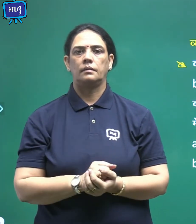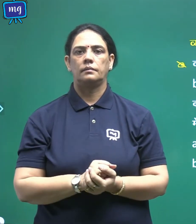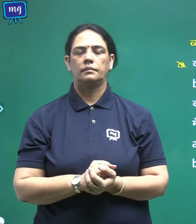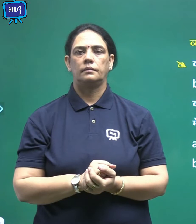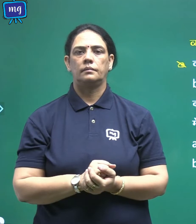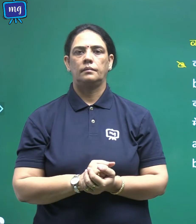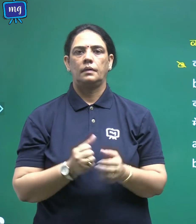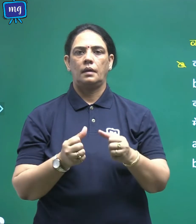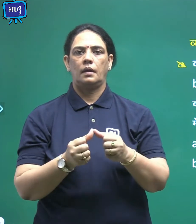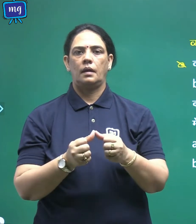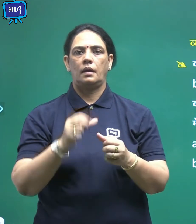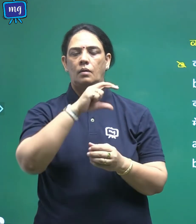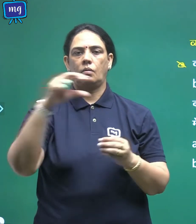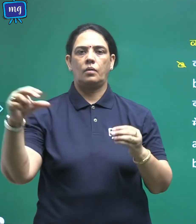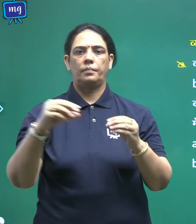ए और बी